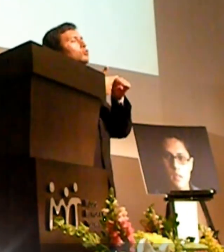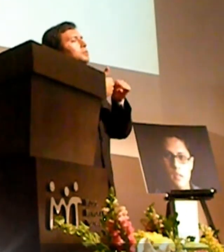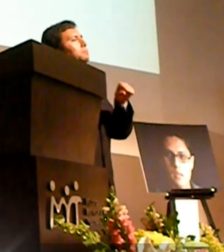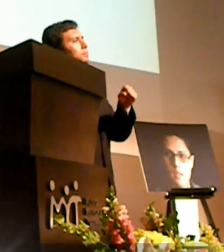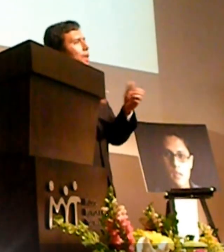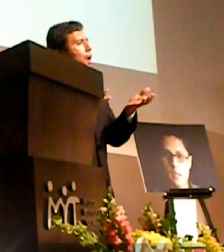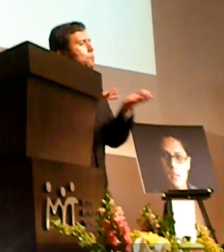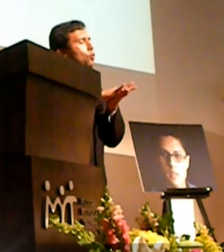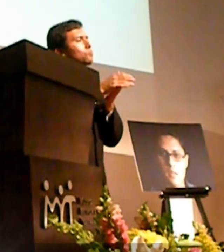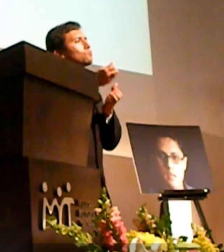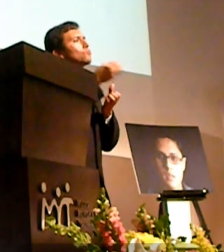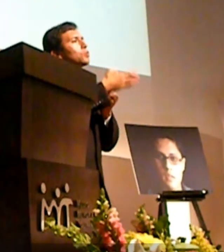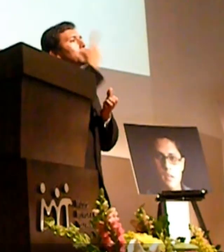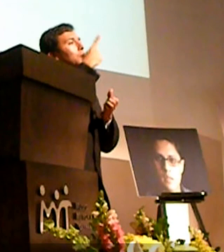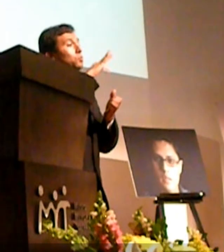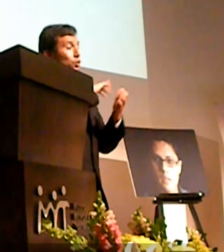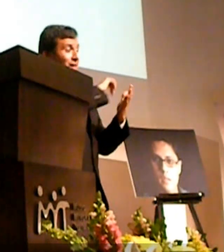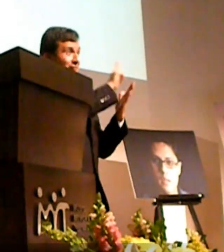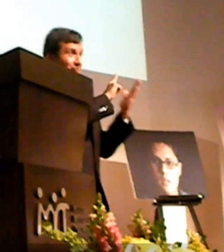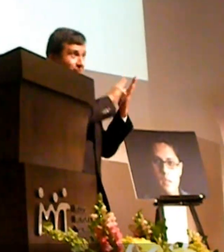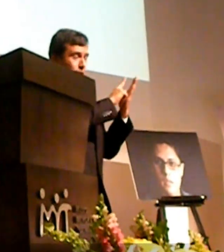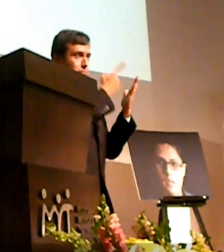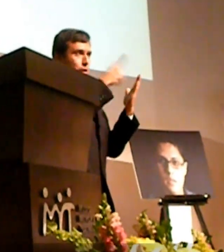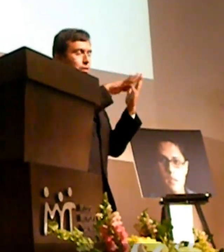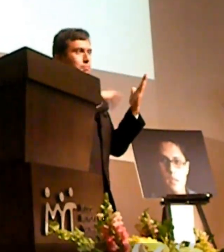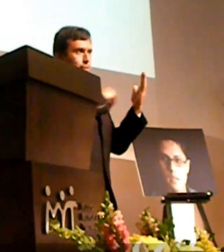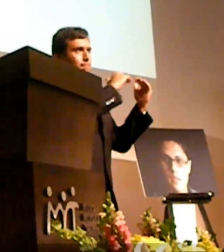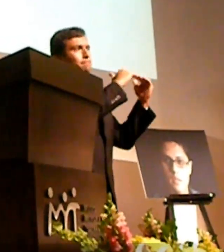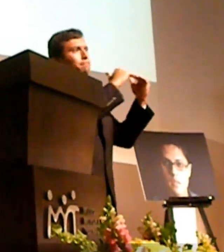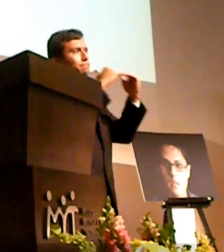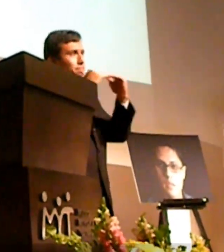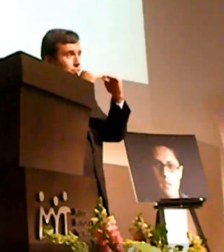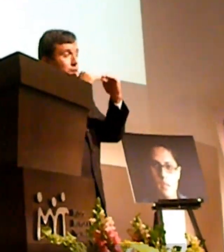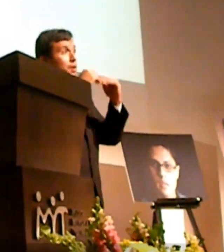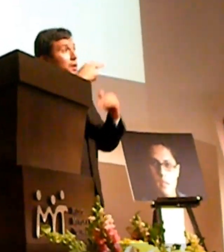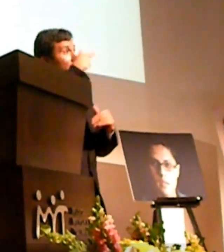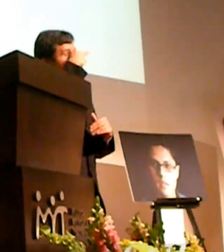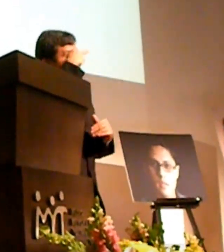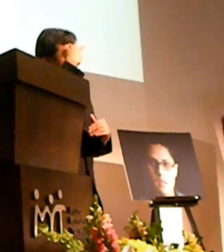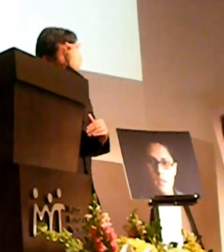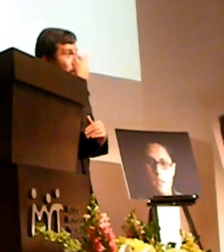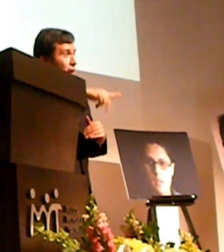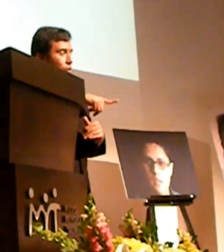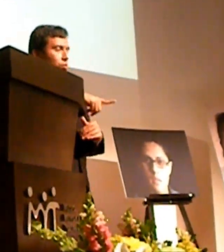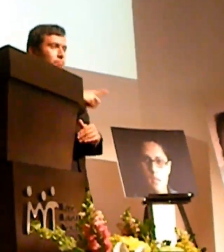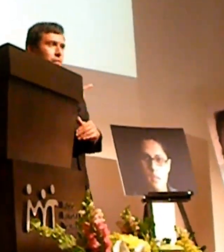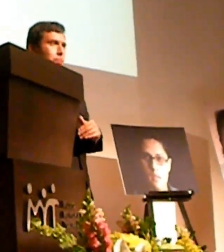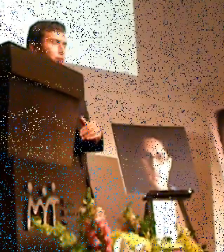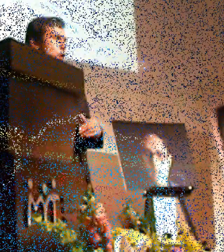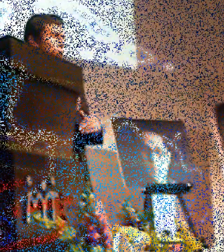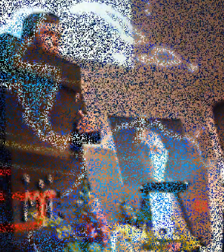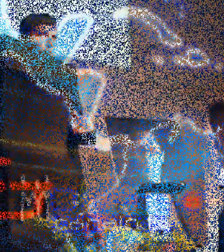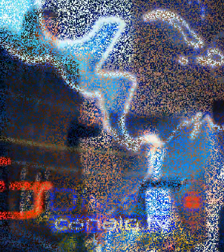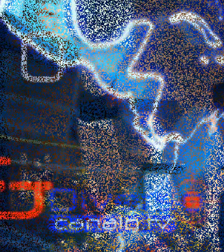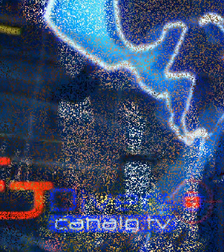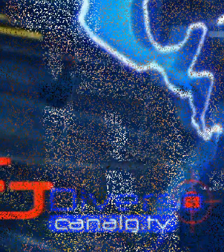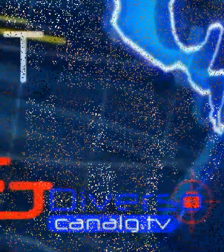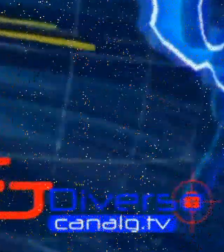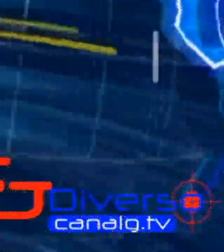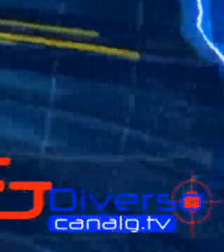para hacer realidad la igualdad que está establecida legalmente. México no se merece nada menos que eso. Muchas gracias.